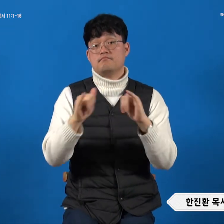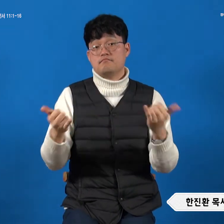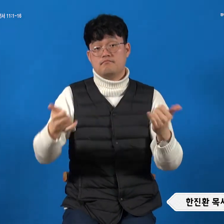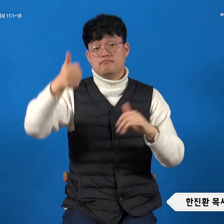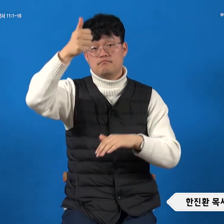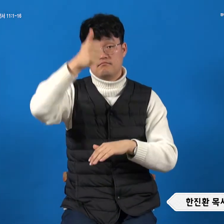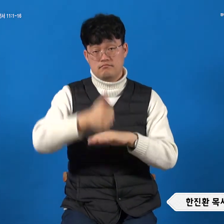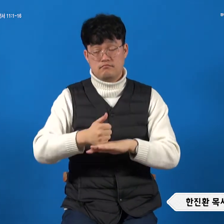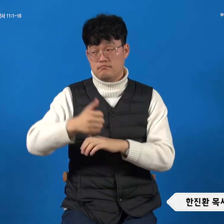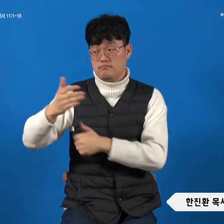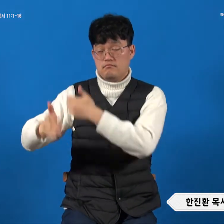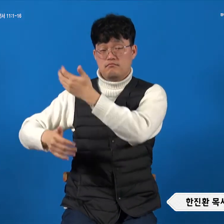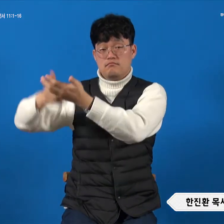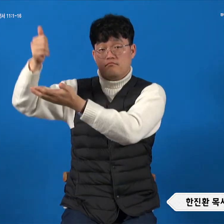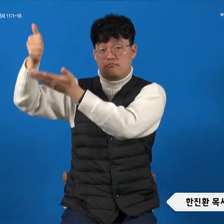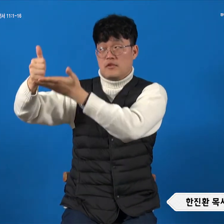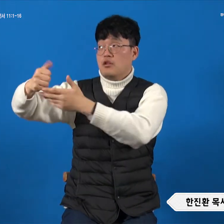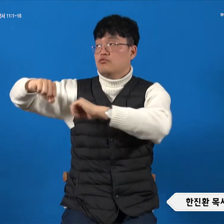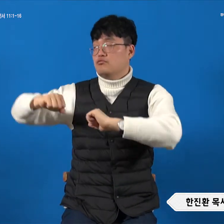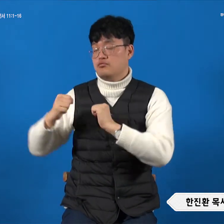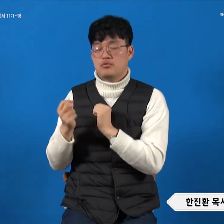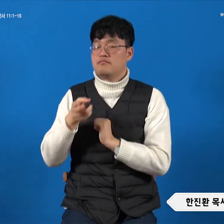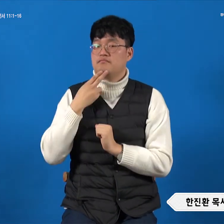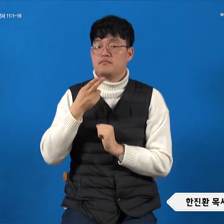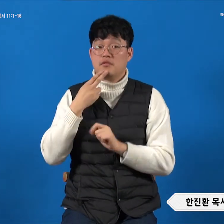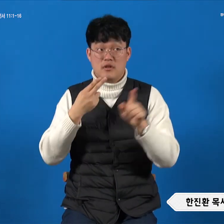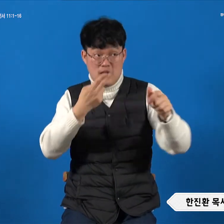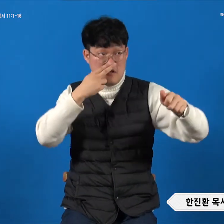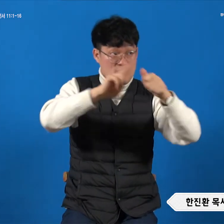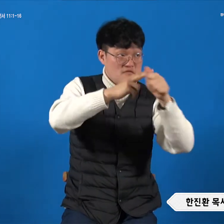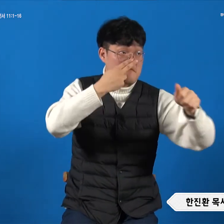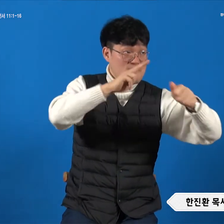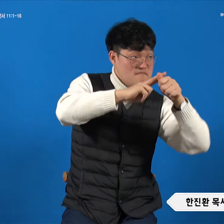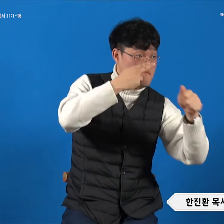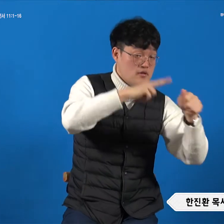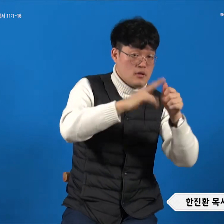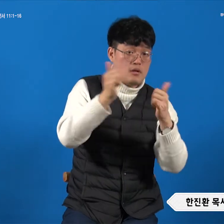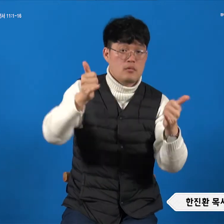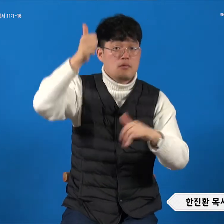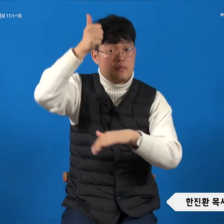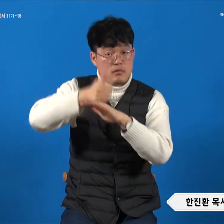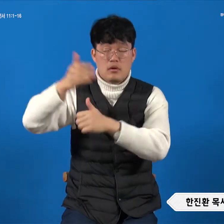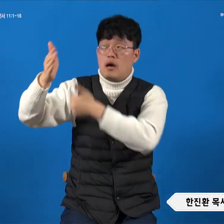그런 사람은 결국은 하나님께도 순종하지 않습니다. 그게 문제죠.